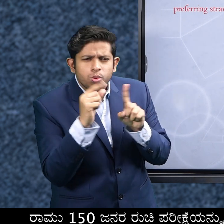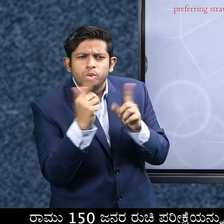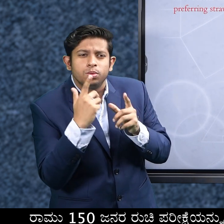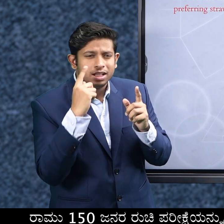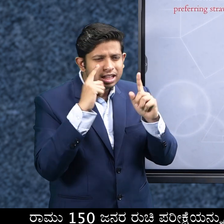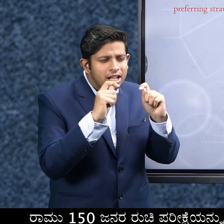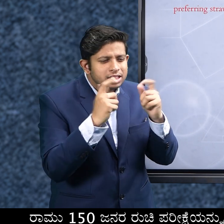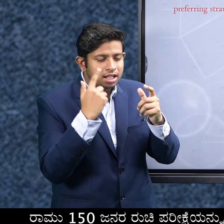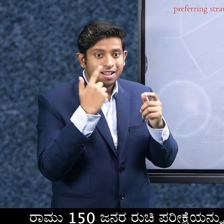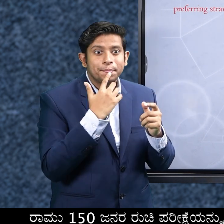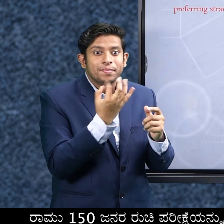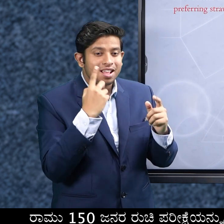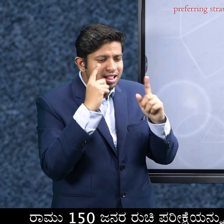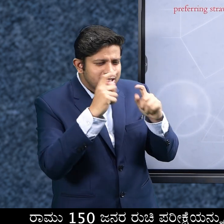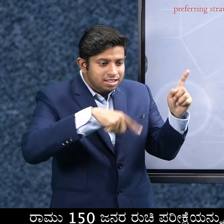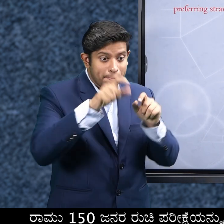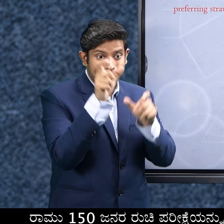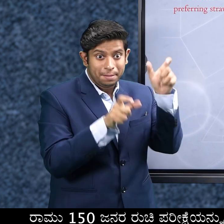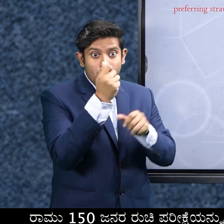95 ಜನರು ಸ್ಟ್ರಾಬೆರಿಗಳನ್ನ ಬಯಸ್ತಾರೆ